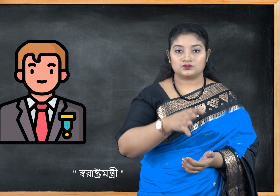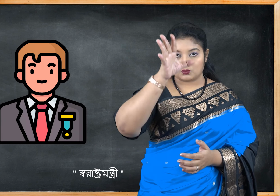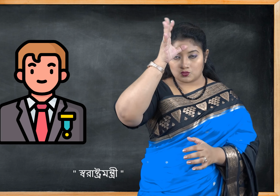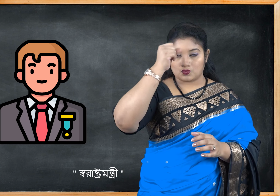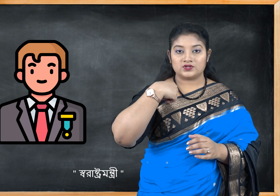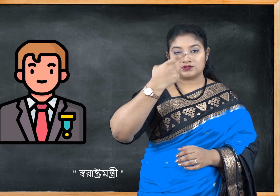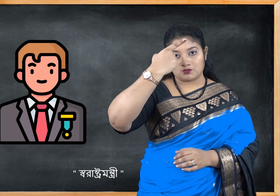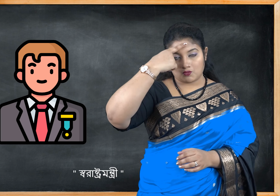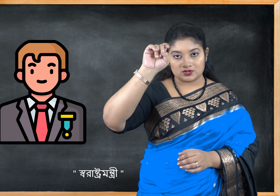স্বরাষ্ট্রমন্ত্রী,